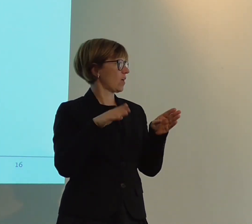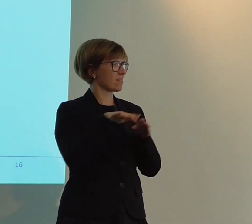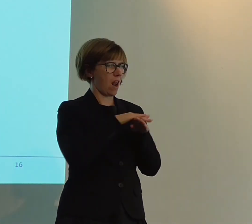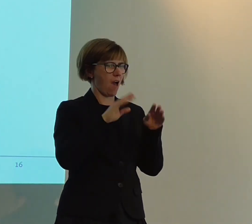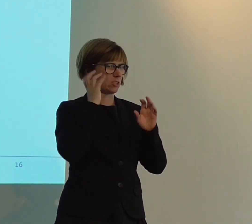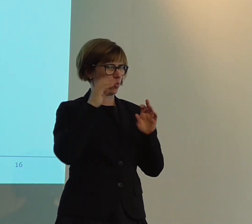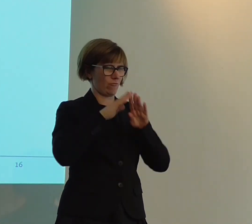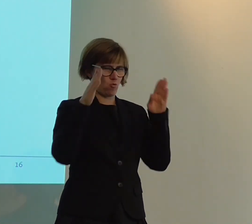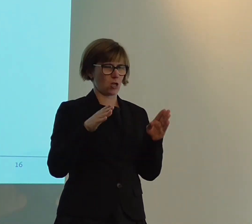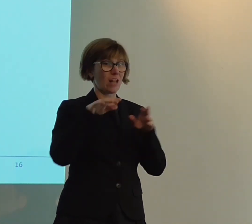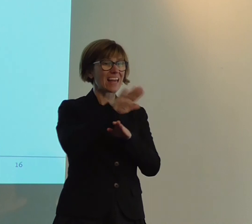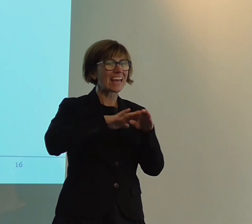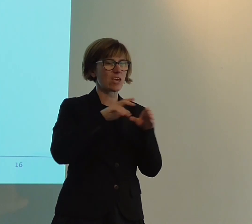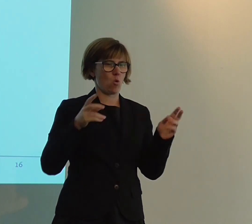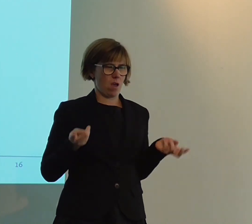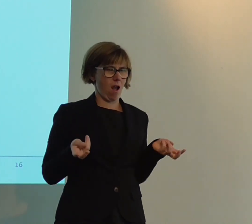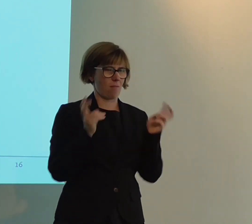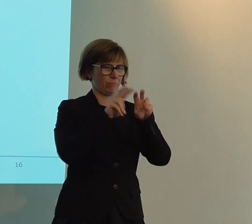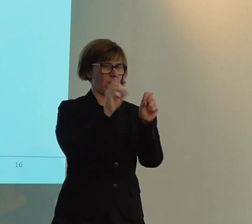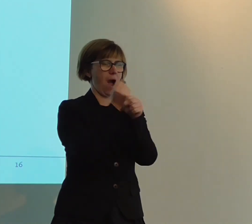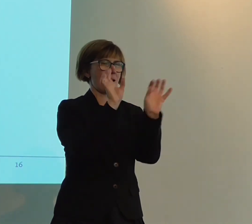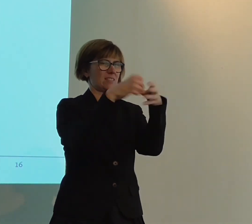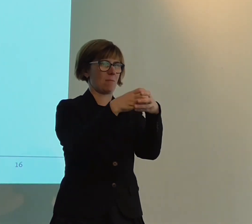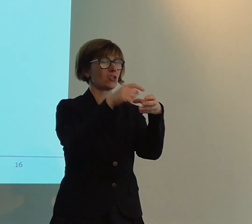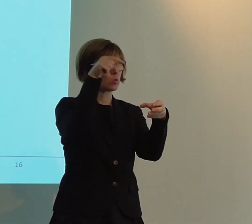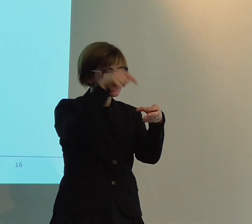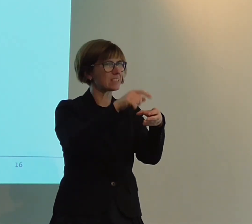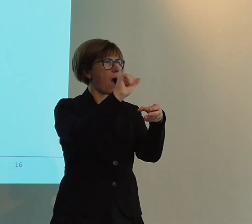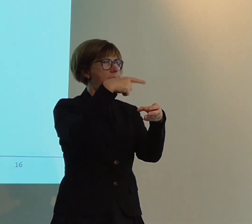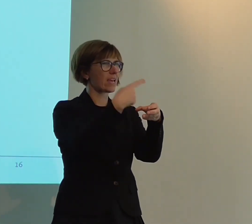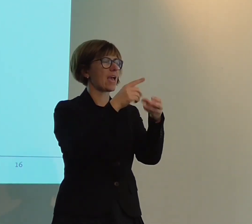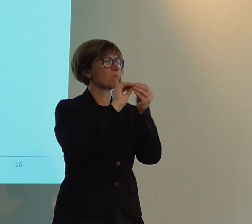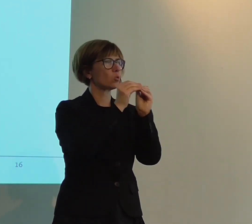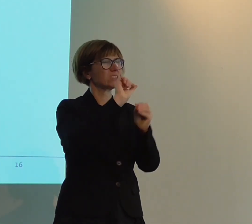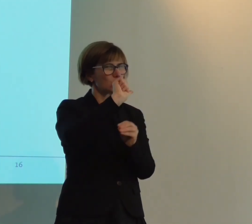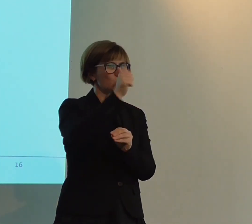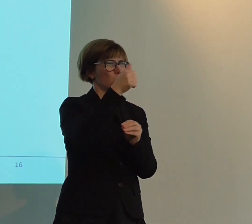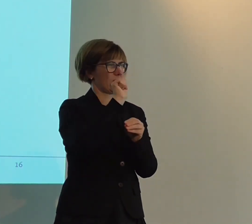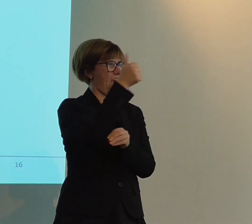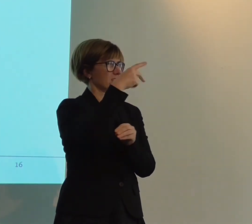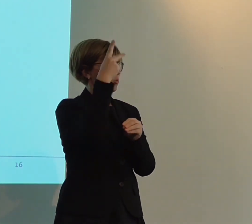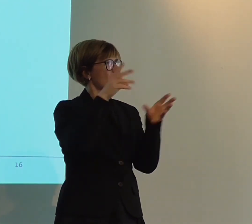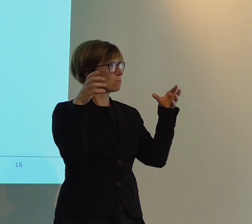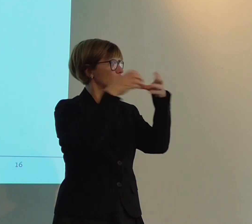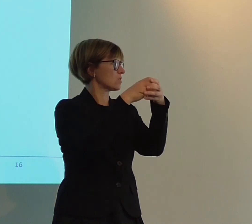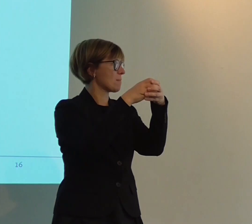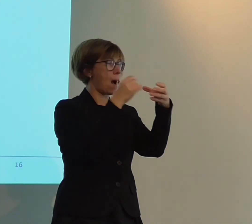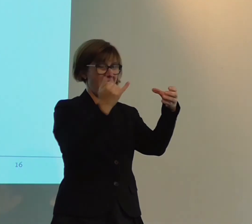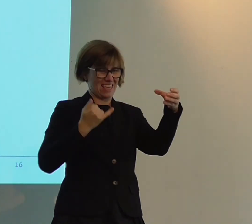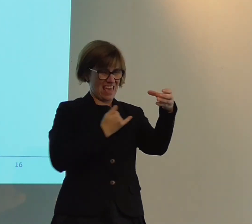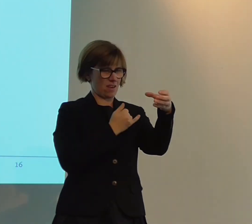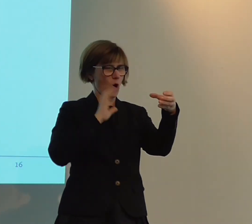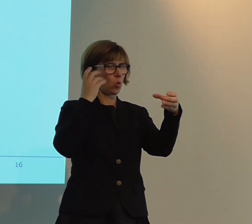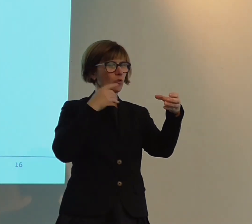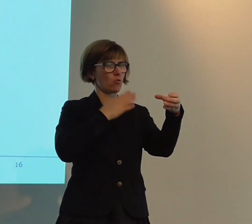auf die andere Seite, wenn das für Sie in Ordnung ist? Genau. Und diese Arbeitsgemeinschaft produziert gemeinsam. Sie haben jetzt die Mediengruppe RTL Deutschland